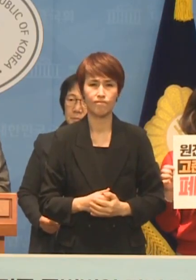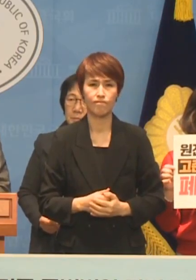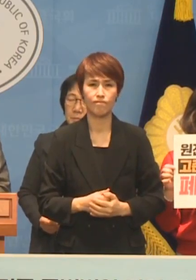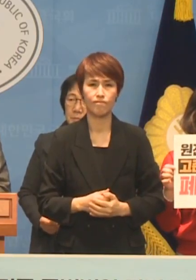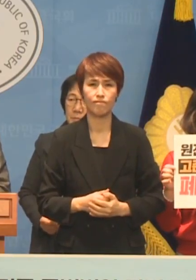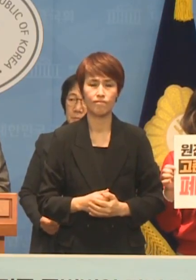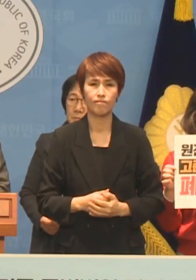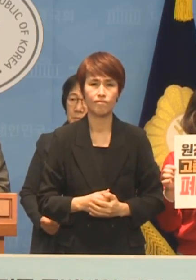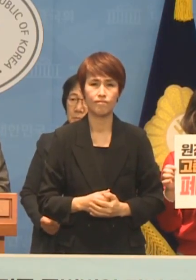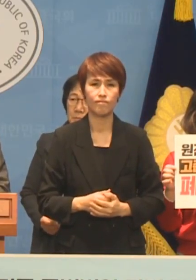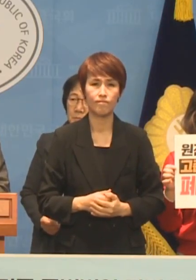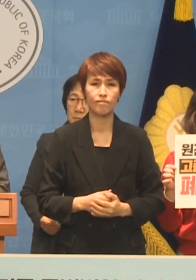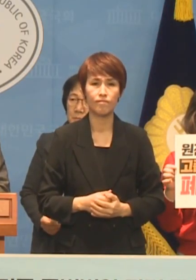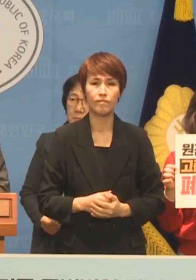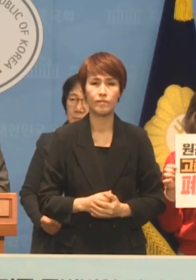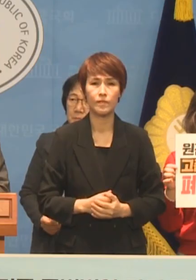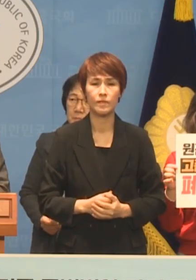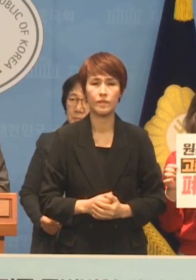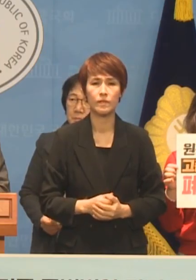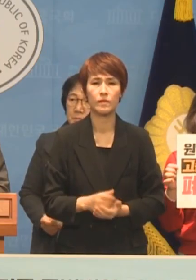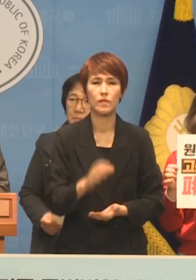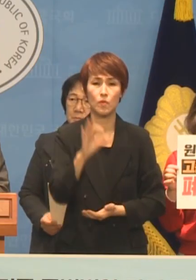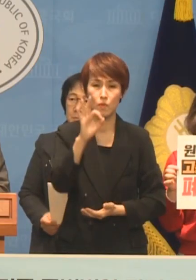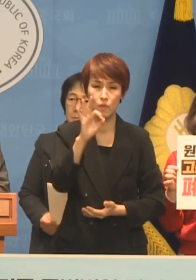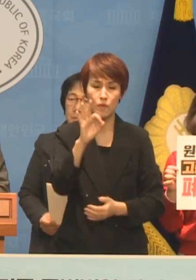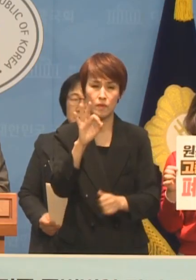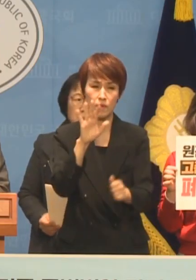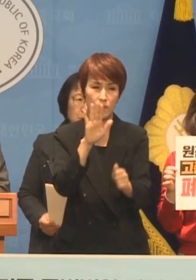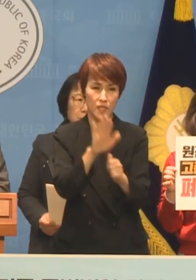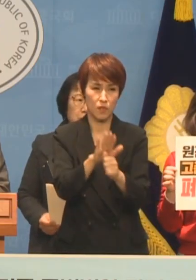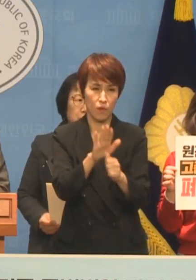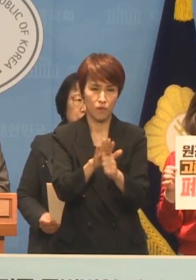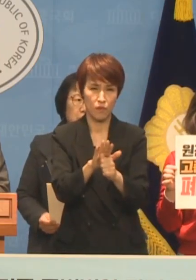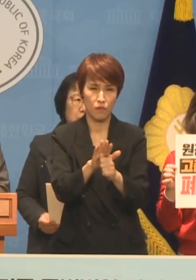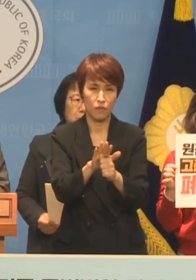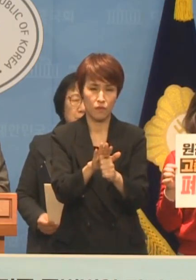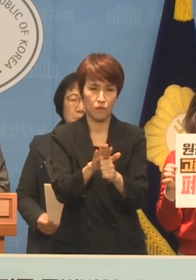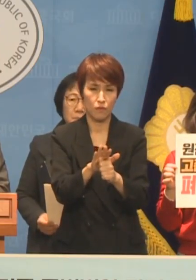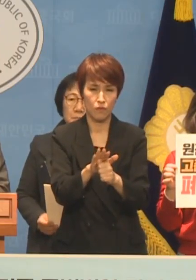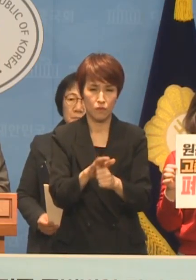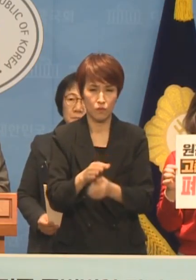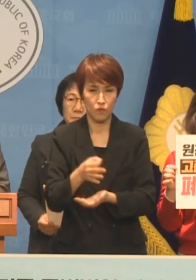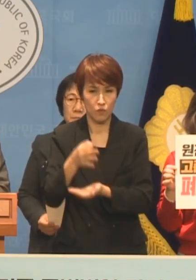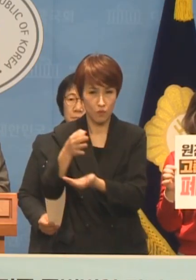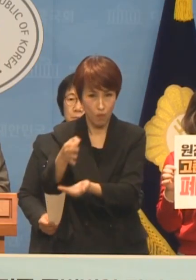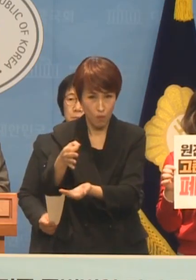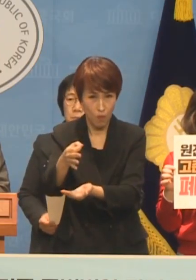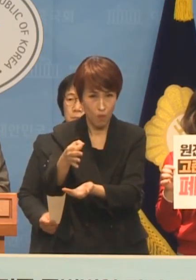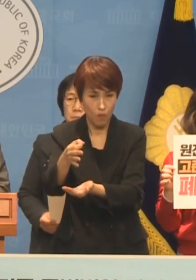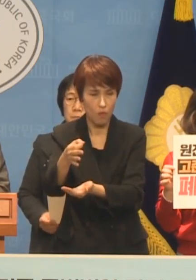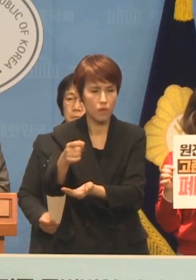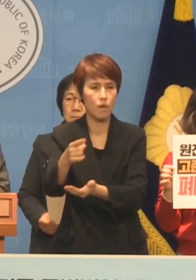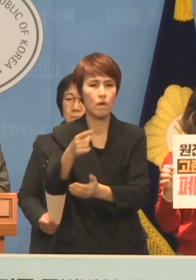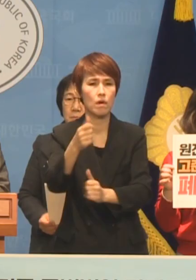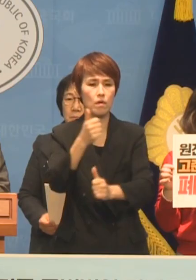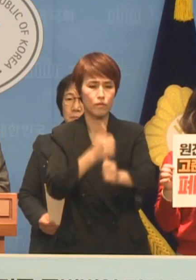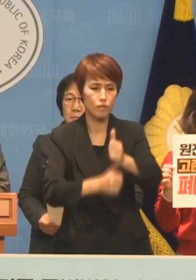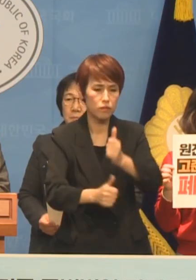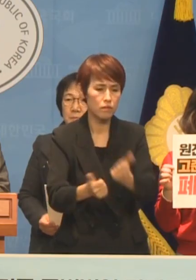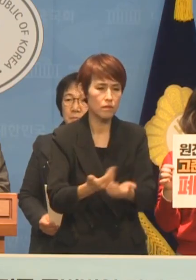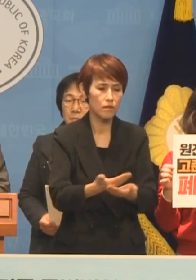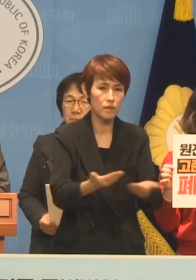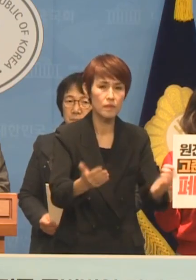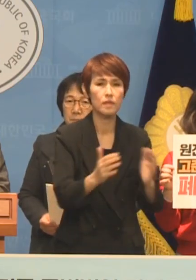단발적인 그런 금전적 지원을 바탕으로 후세대, 특히나 미래 세대와 한국